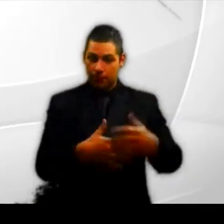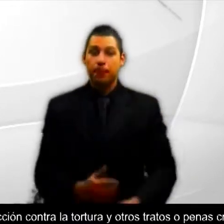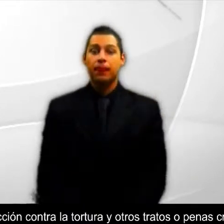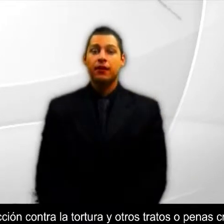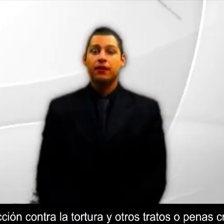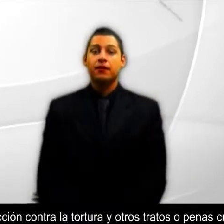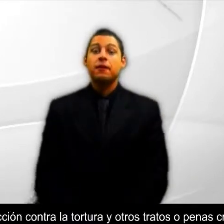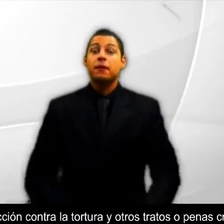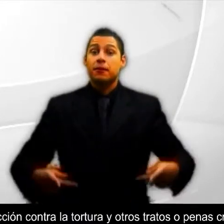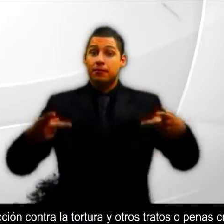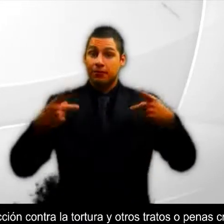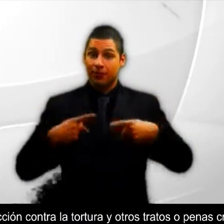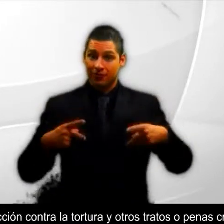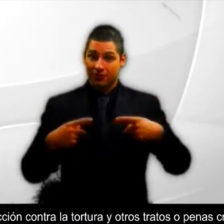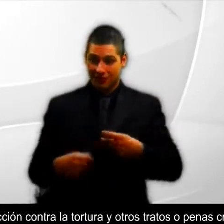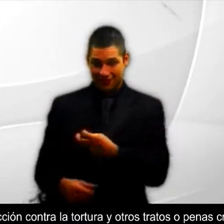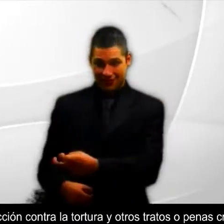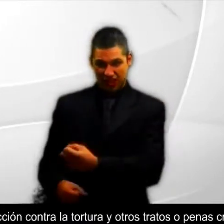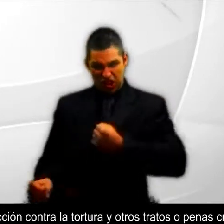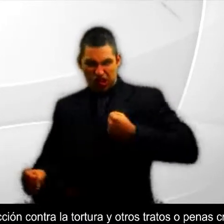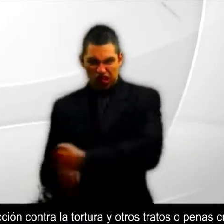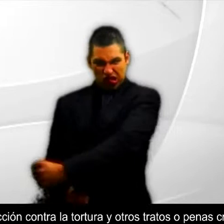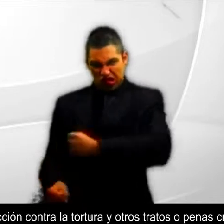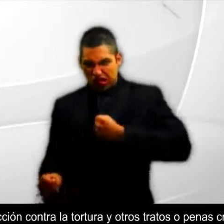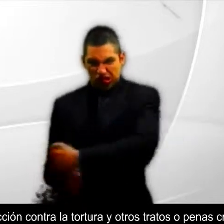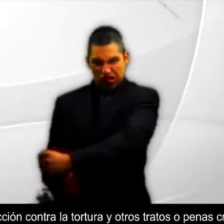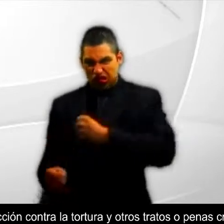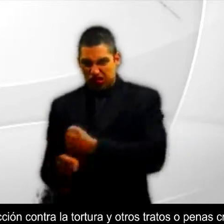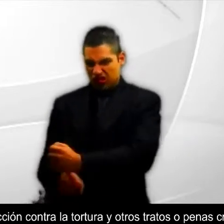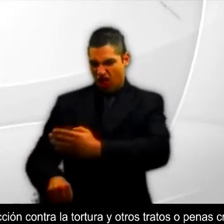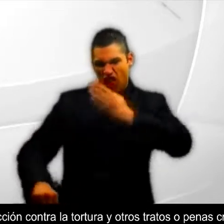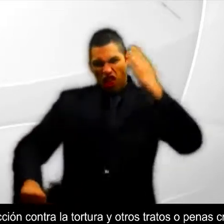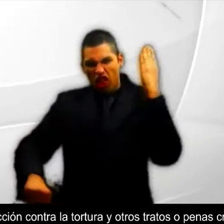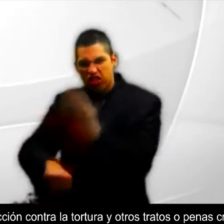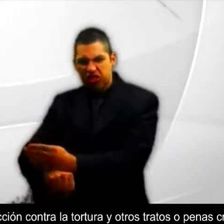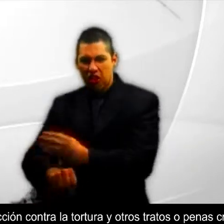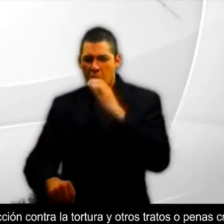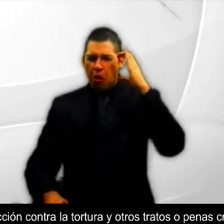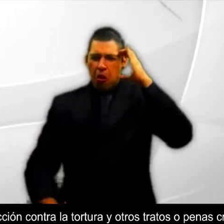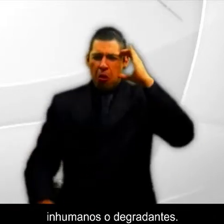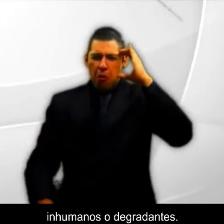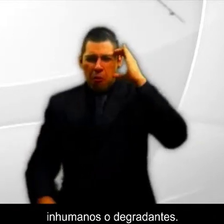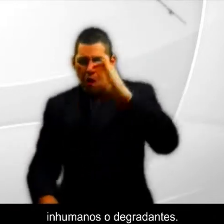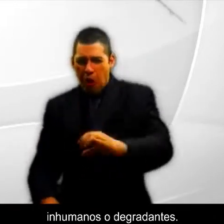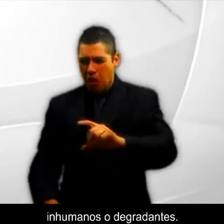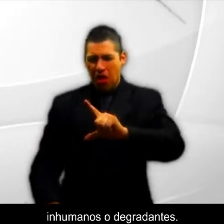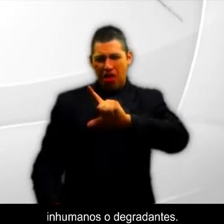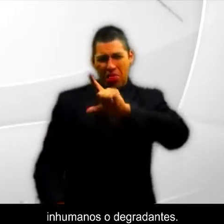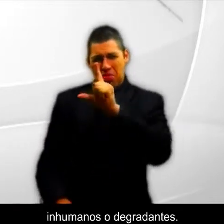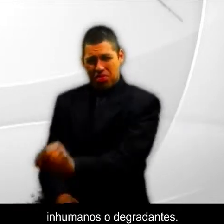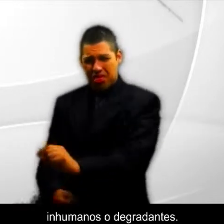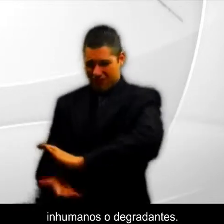Artículo 15. Protección contra la tortura y otros tratos o penas crueles, inhumanos o degradantes.